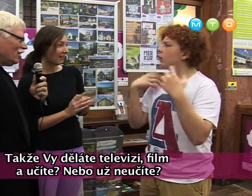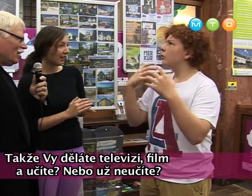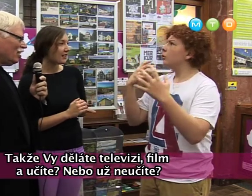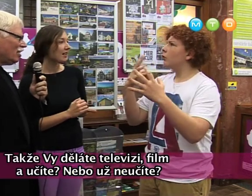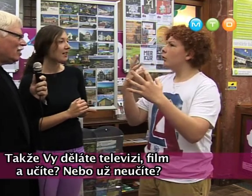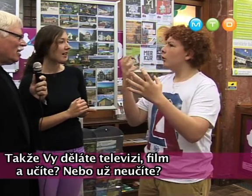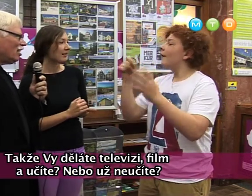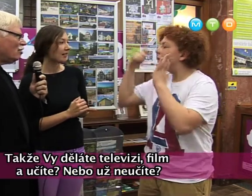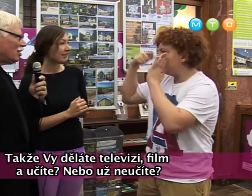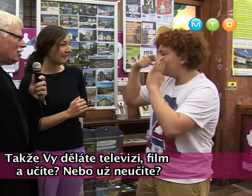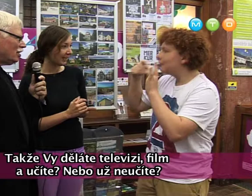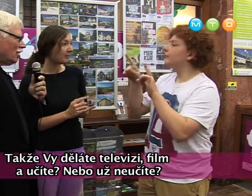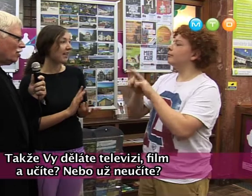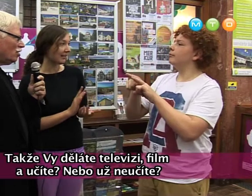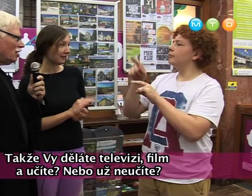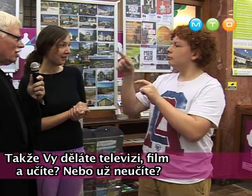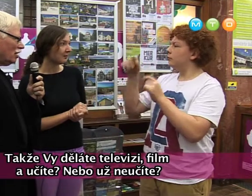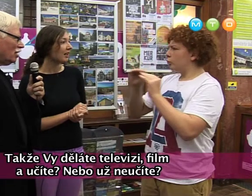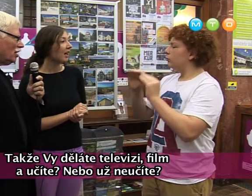děláte televizi,